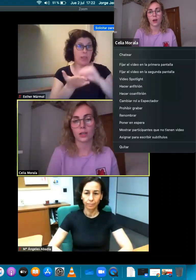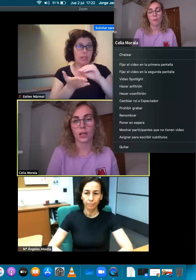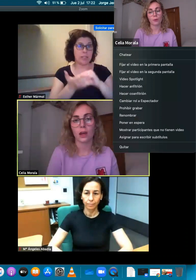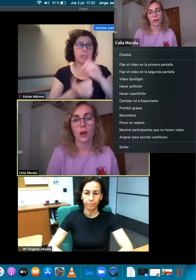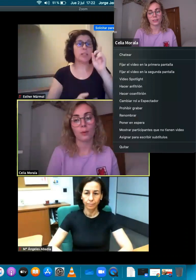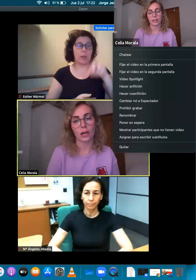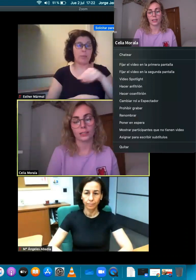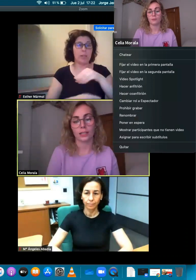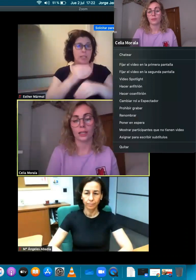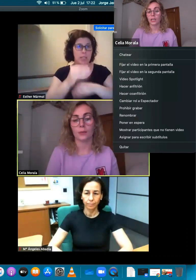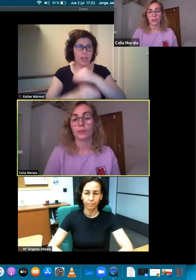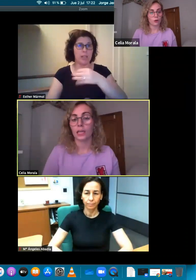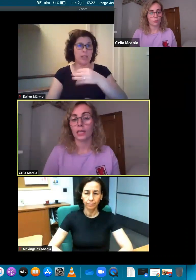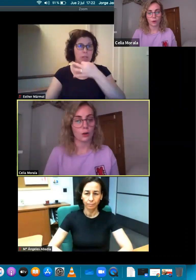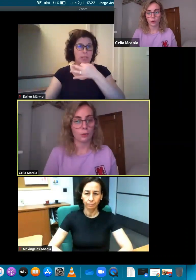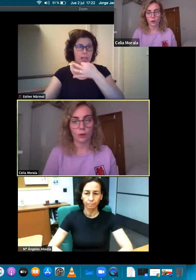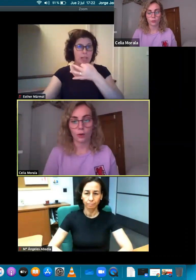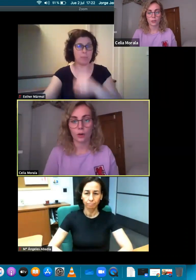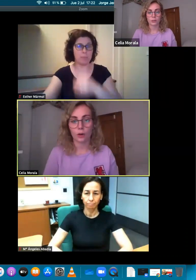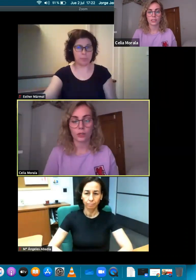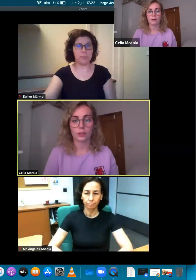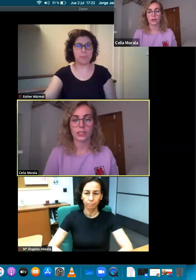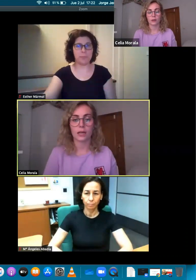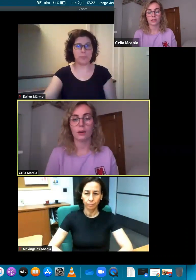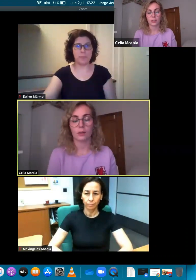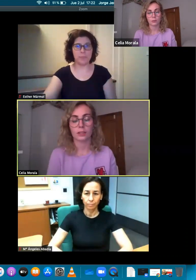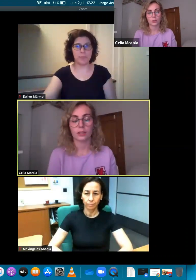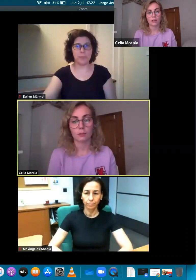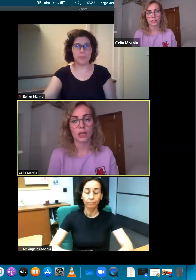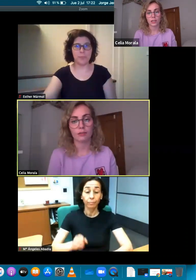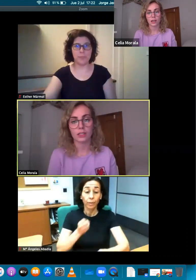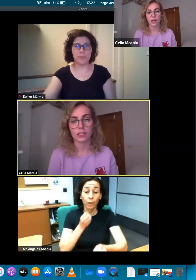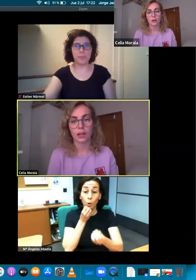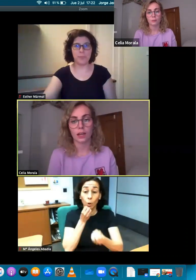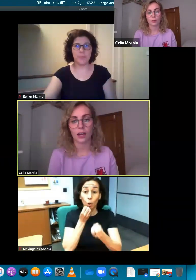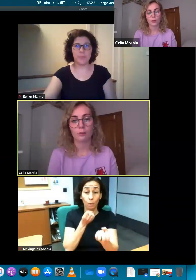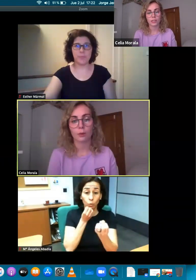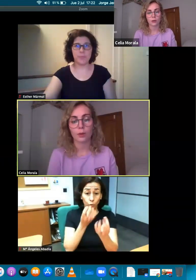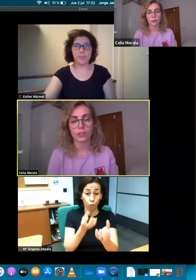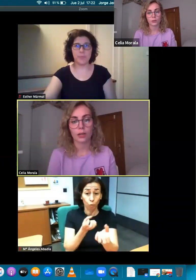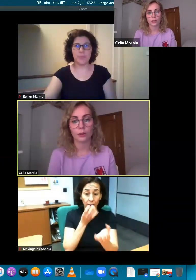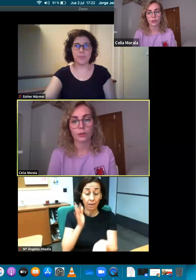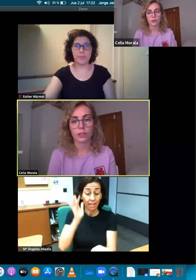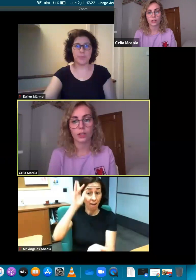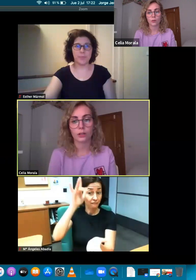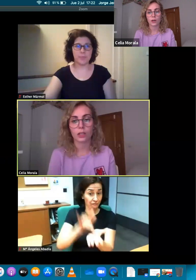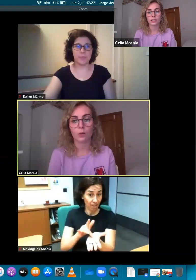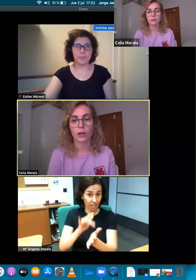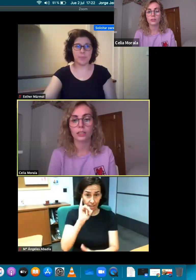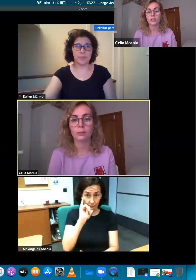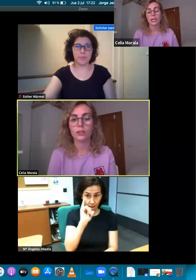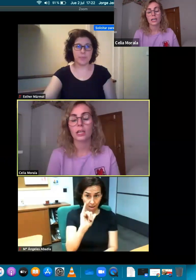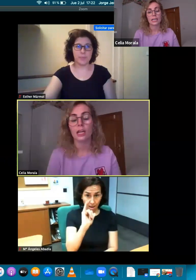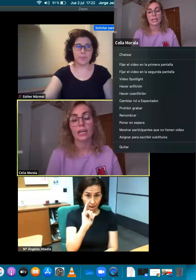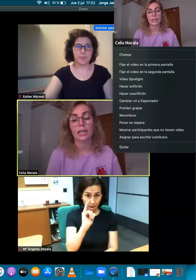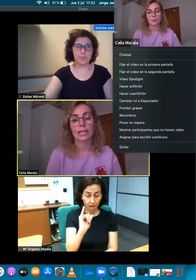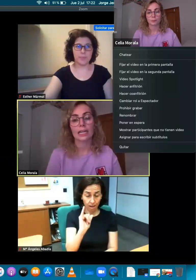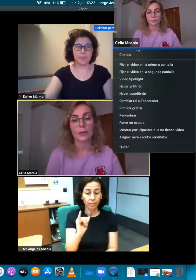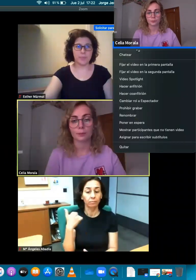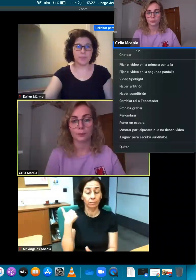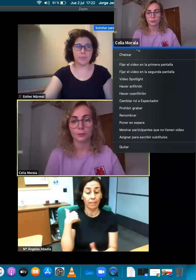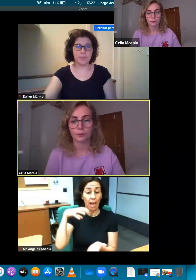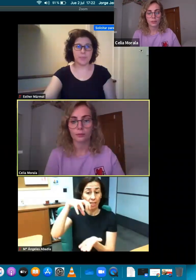desarrollan por la tarde. Como os comentaba, una vez tenemos la fecha propuesta con nuestros centros educativos,